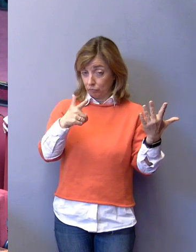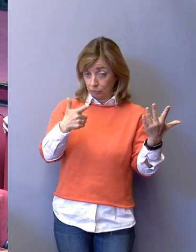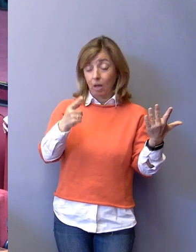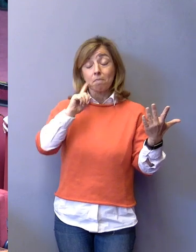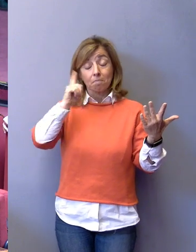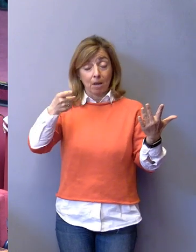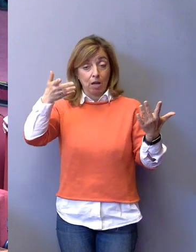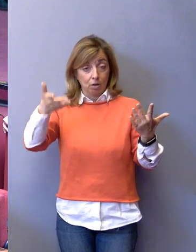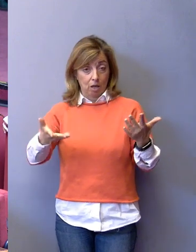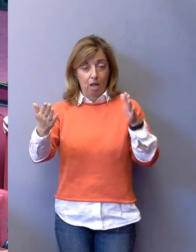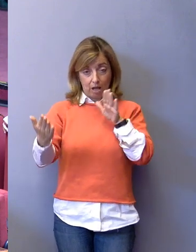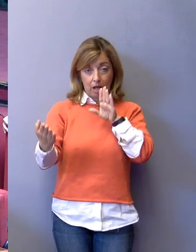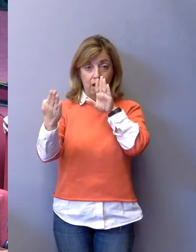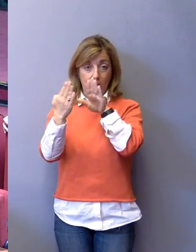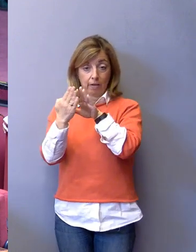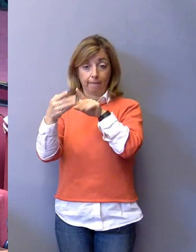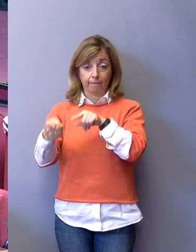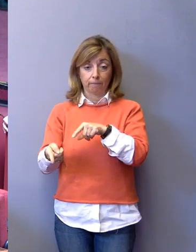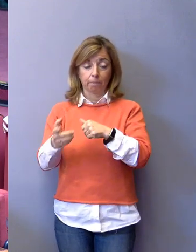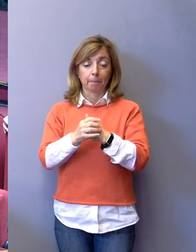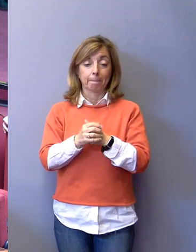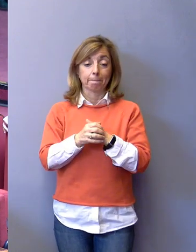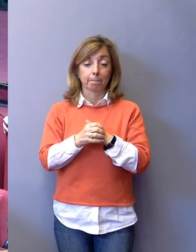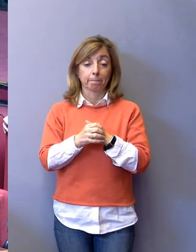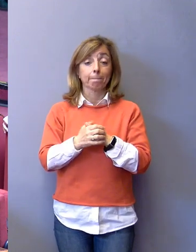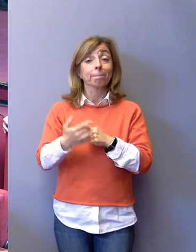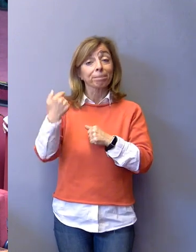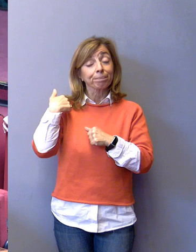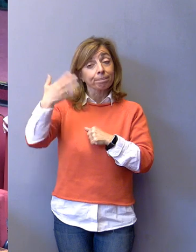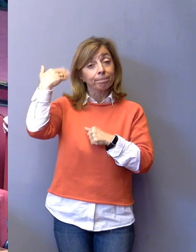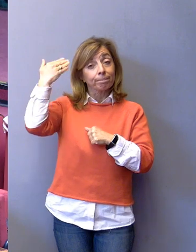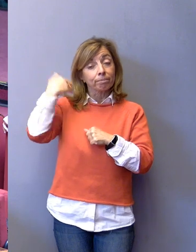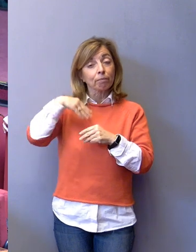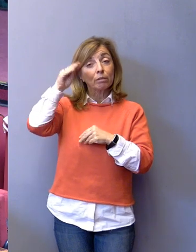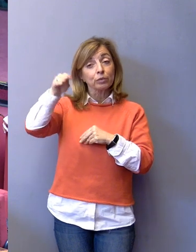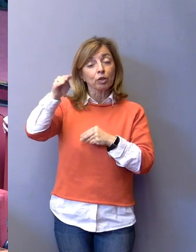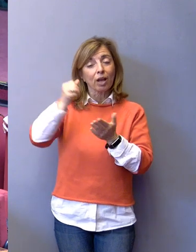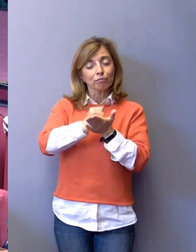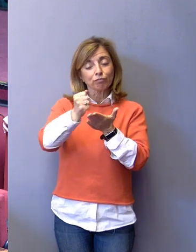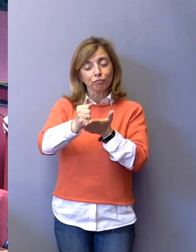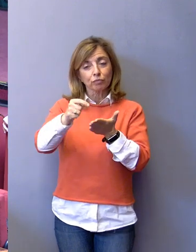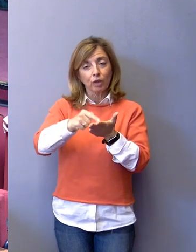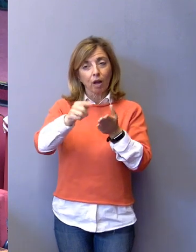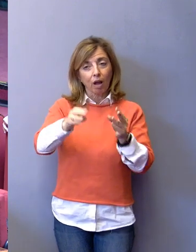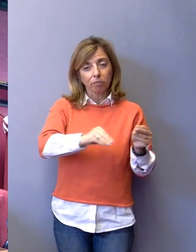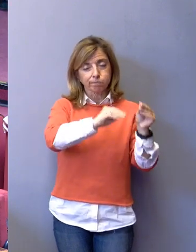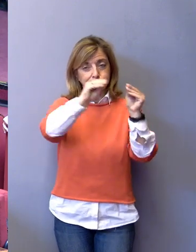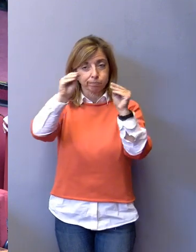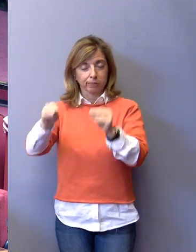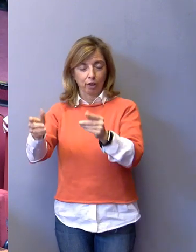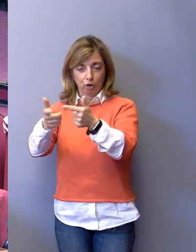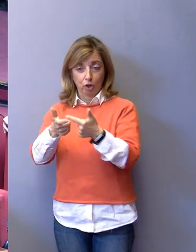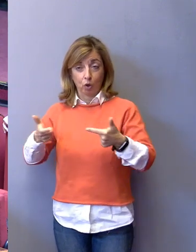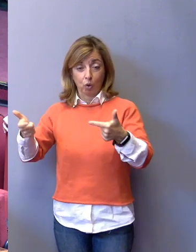lo ricordo avevo chiesto di rinviare la diciamo la pratica ad una commissione Almeno vedendo